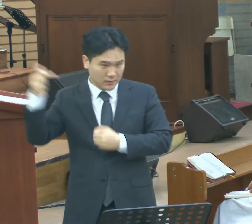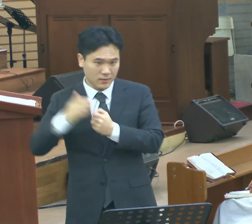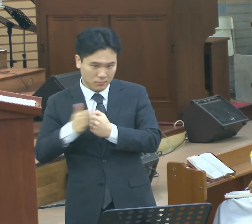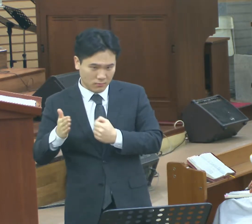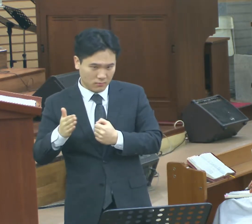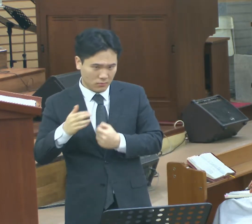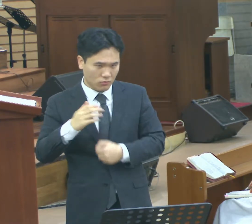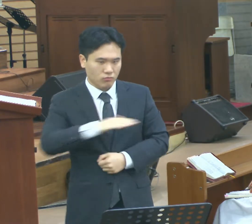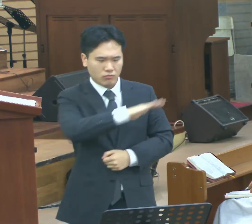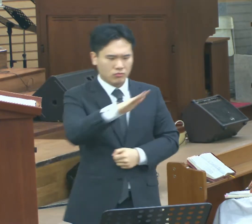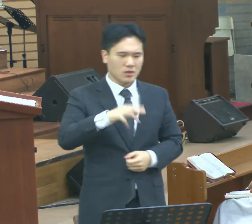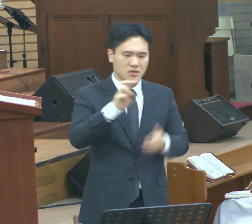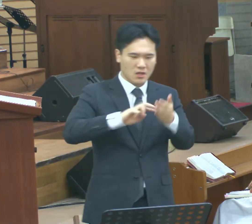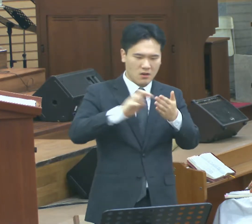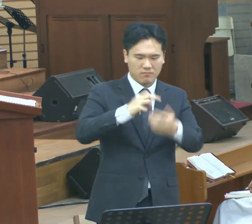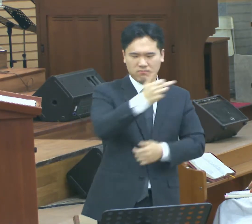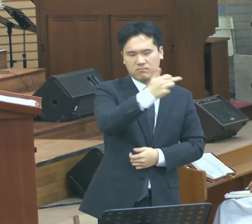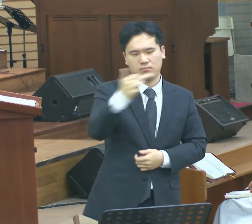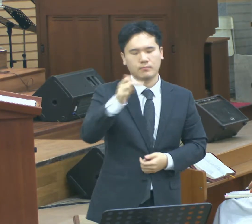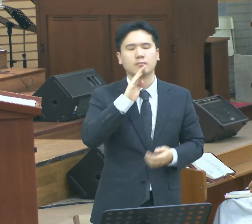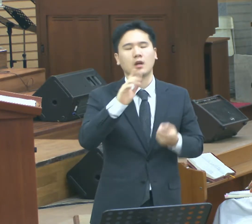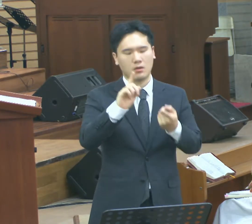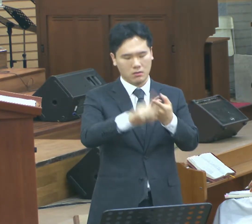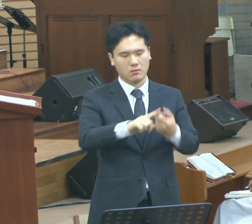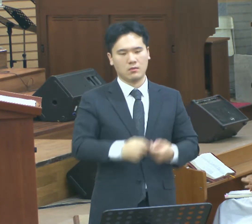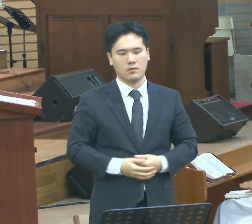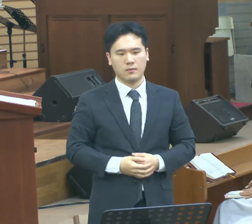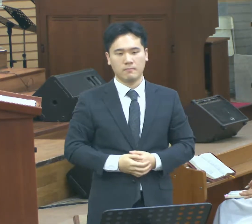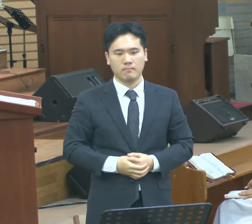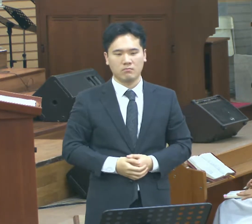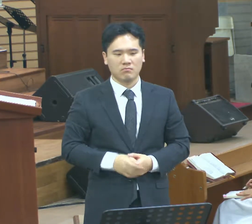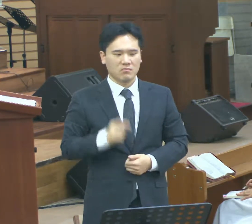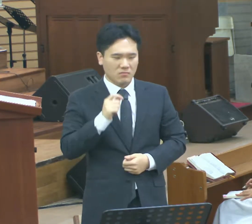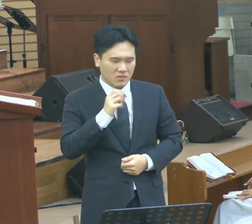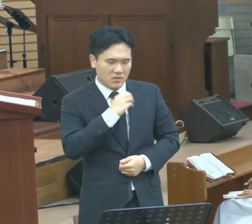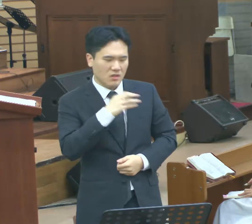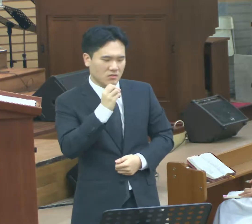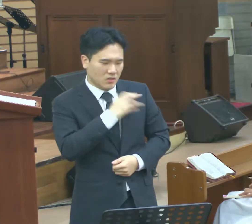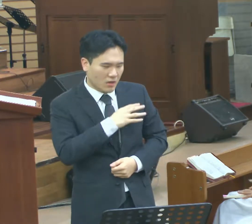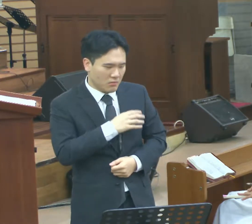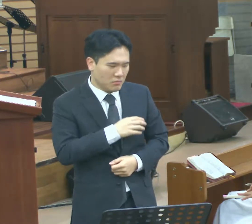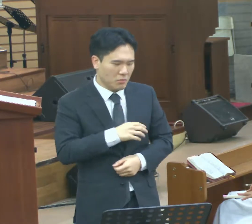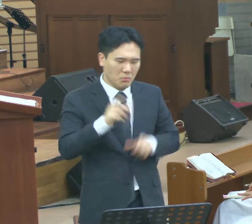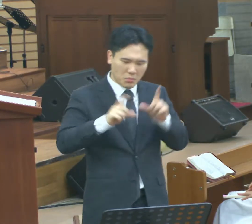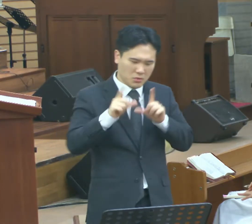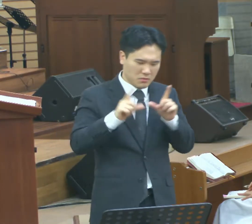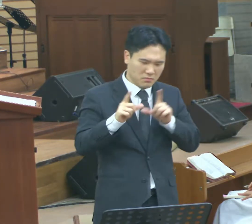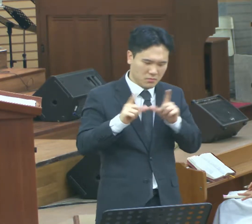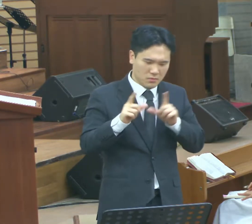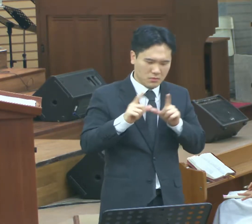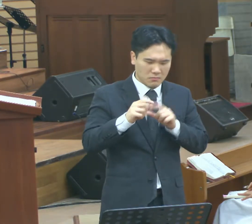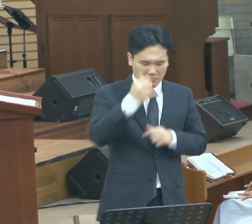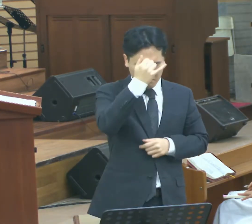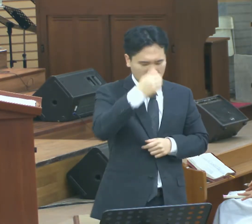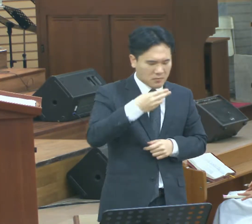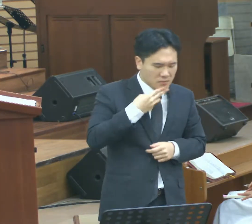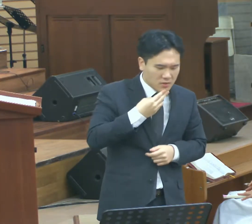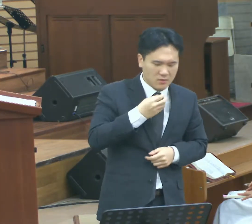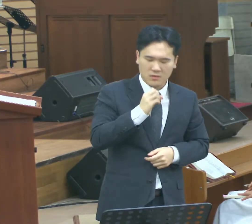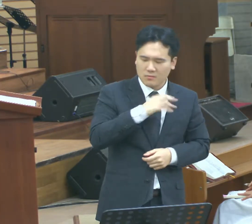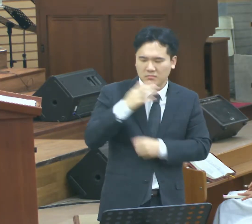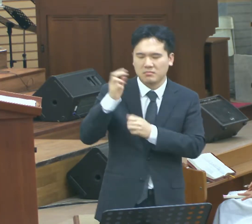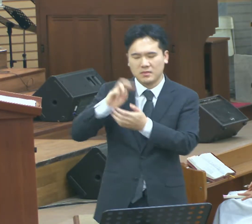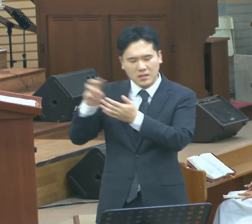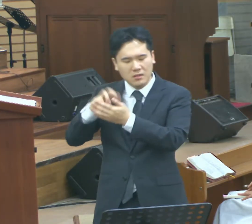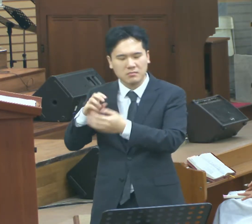앉아가지고 찬송을 막 부르는 둥 마는 둥 하면서 예배를 드리는 것은 그분의 그 크심에 합당하지 않은 모습이에요.